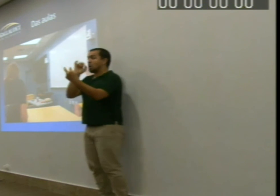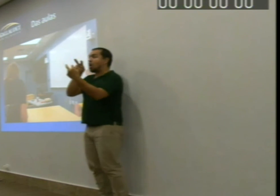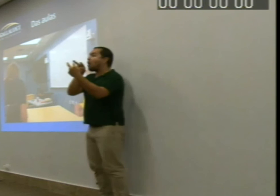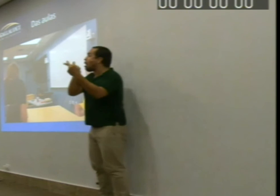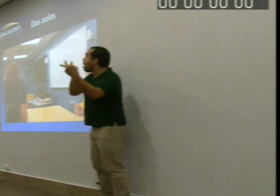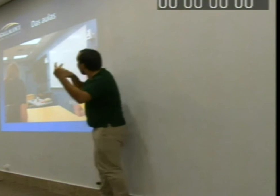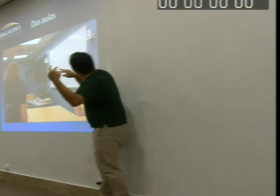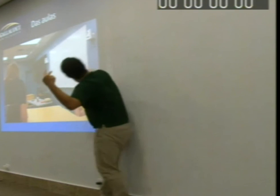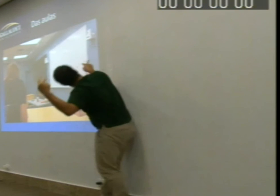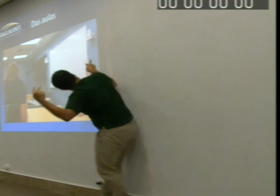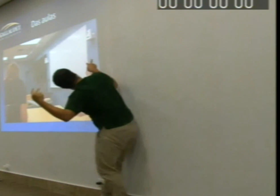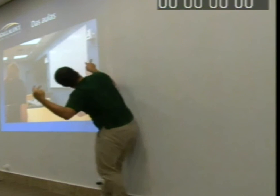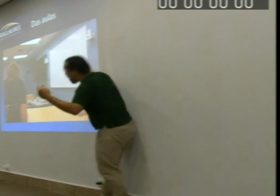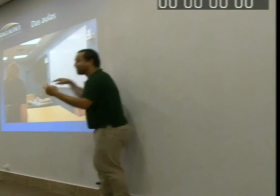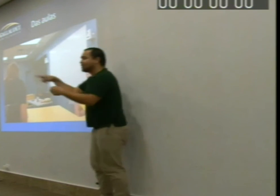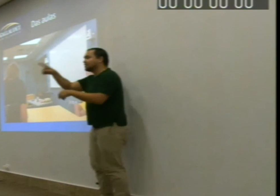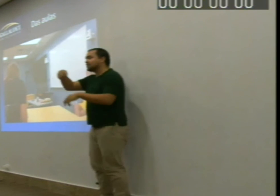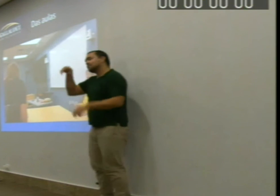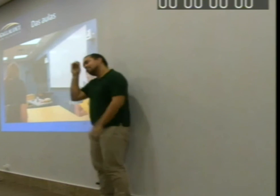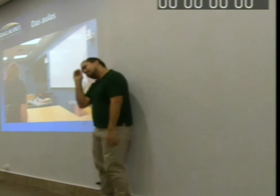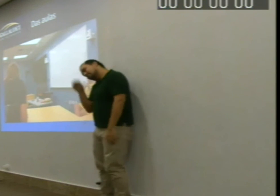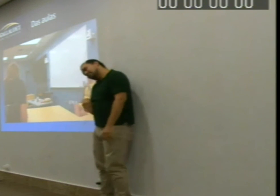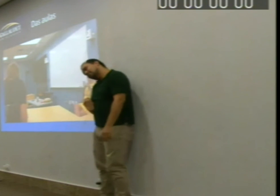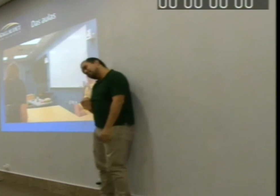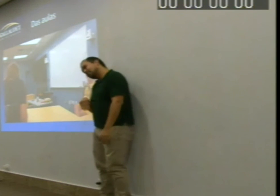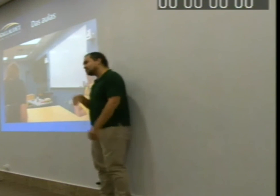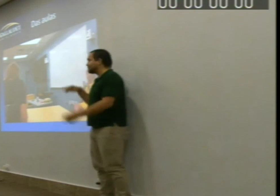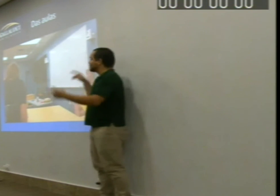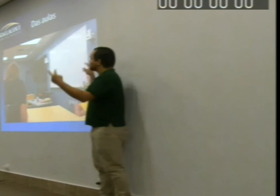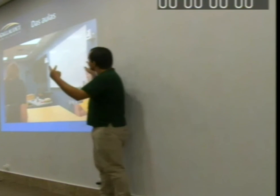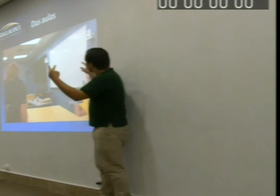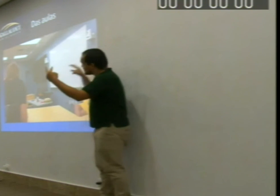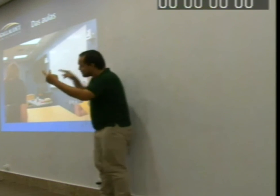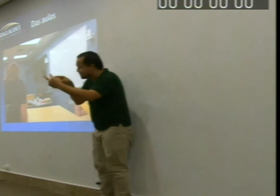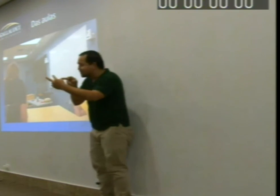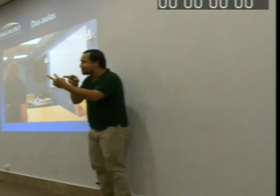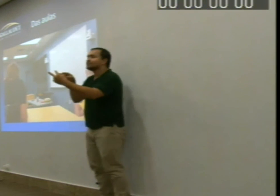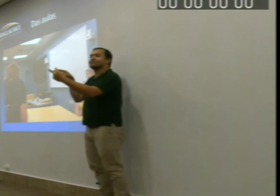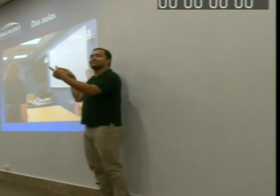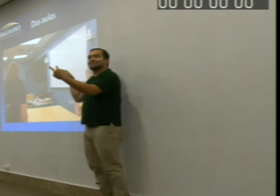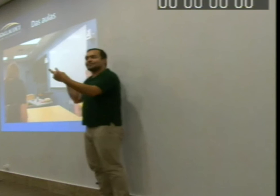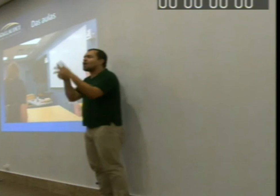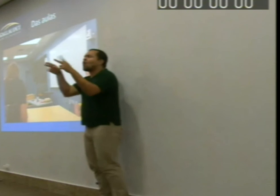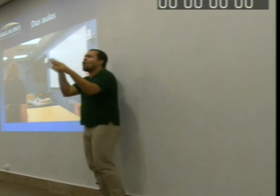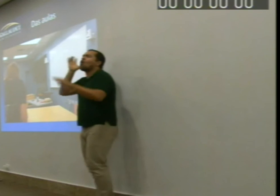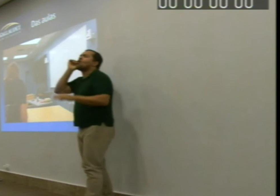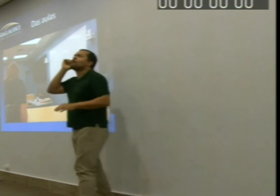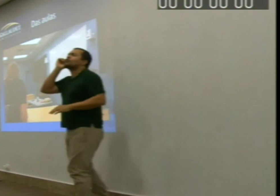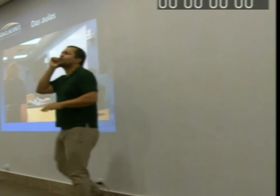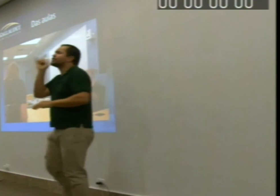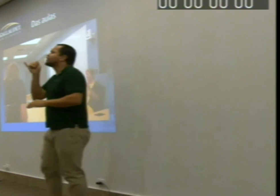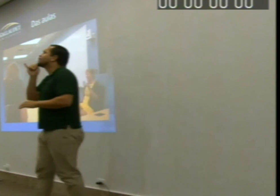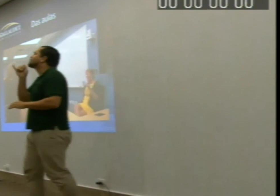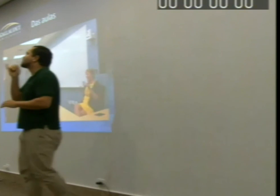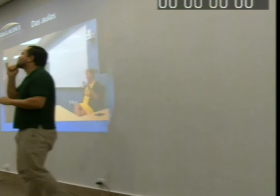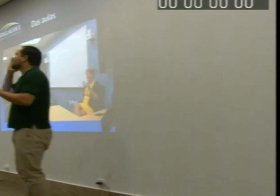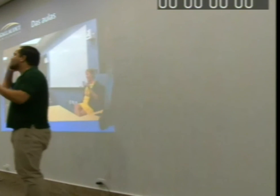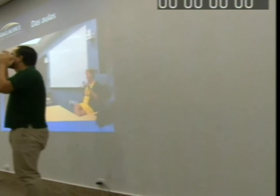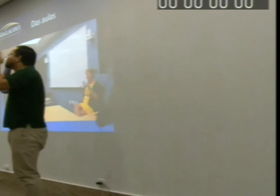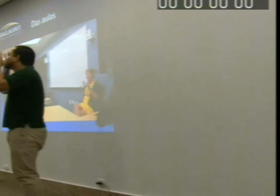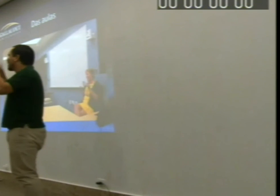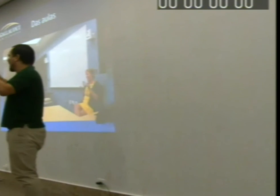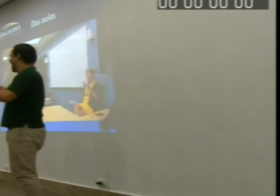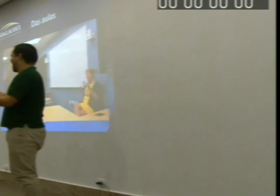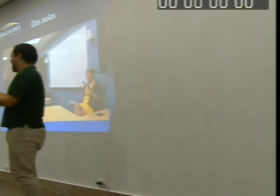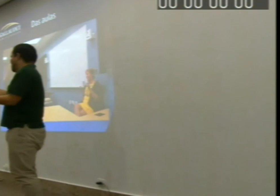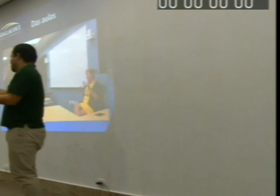visual então ela não precisava parar a explicação para poder virar e acompanhar o PowerPoint igual o ouvinte faz por